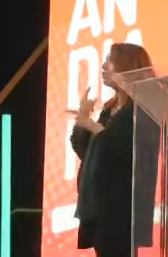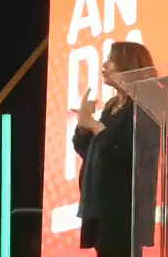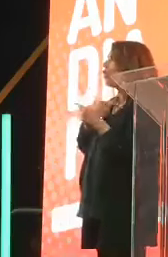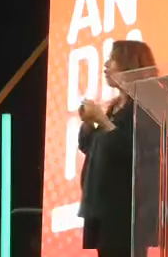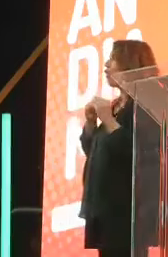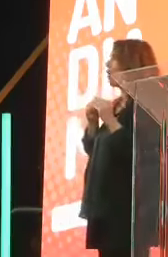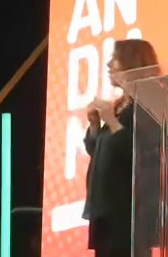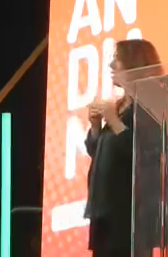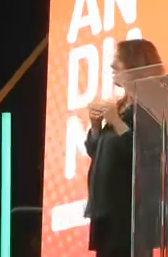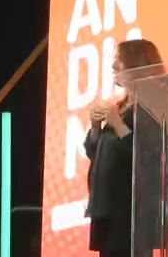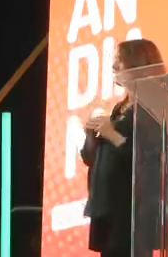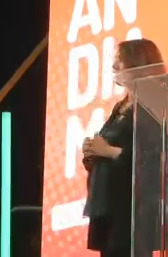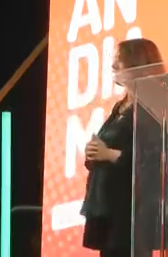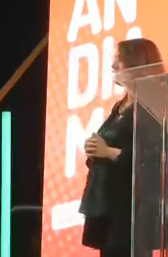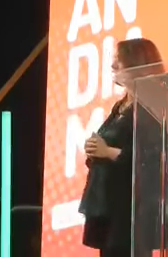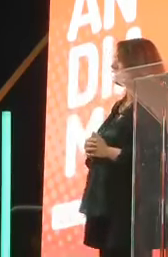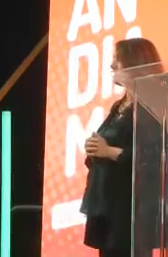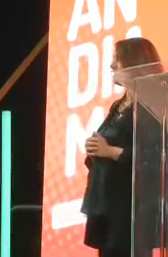andare avanti.